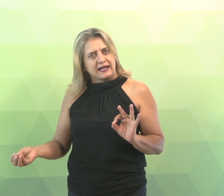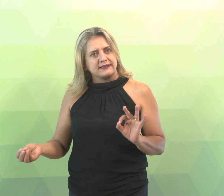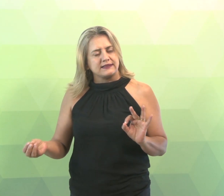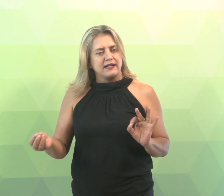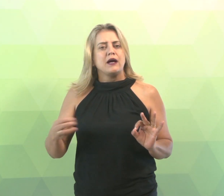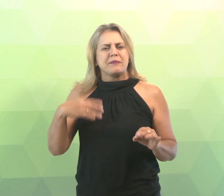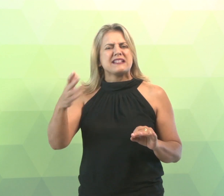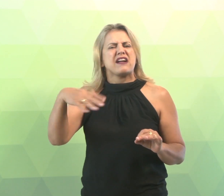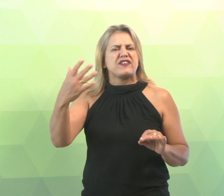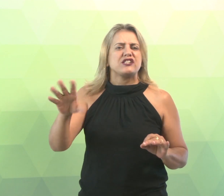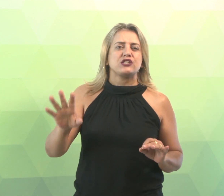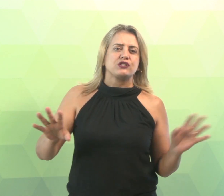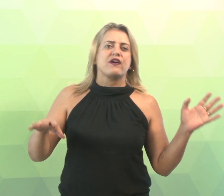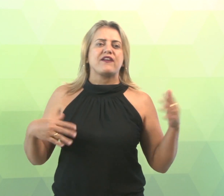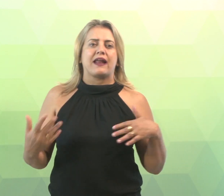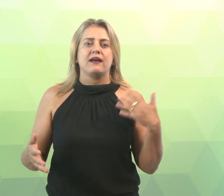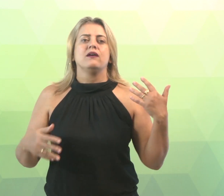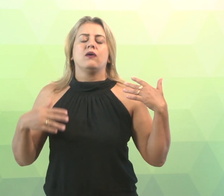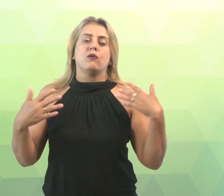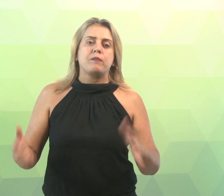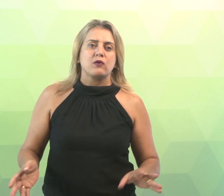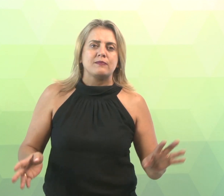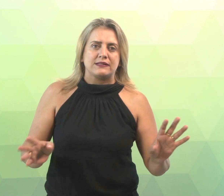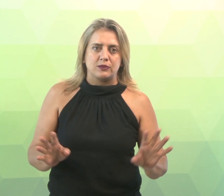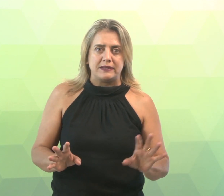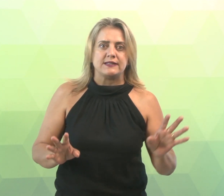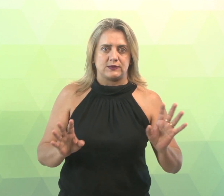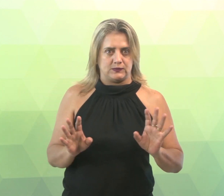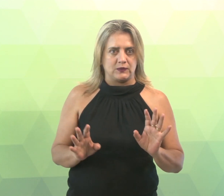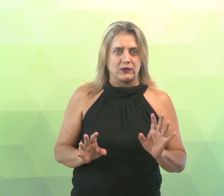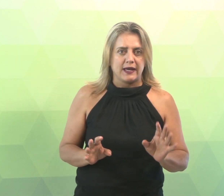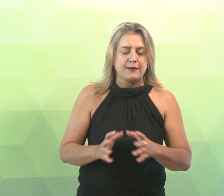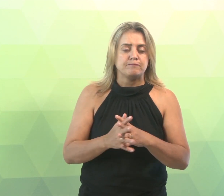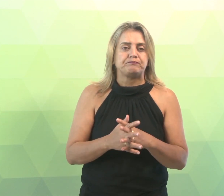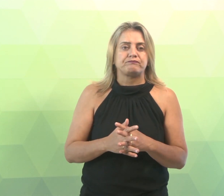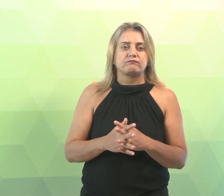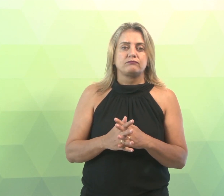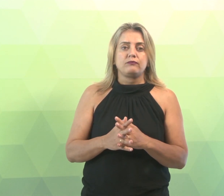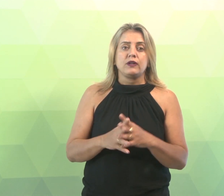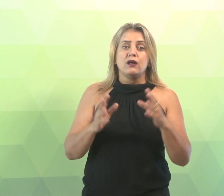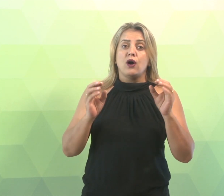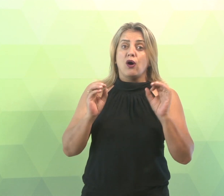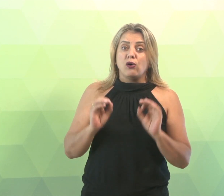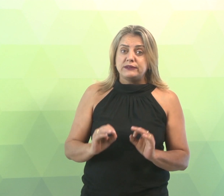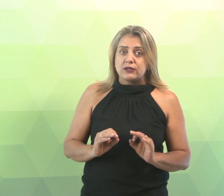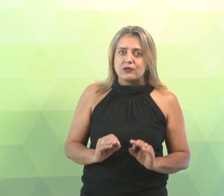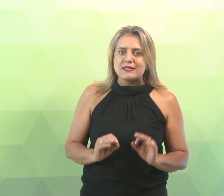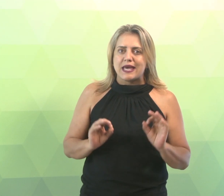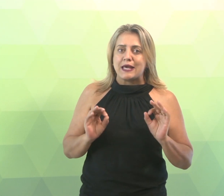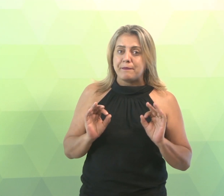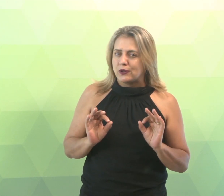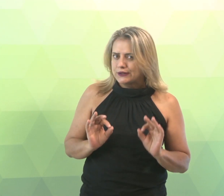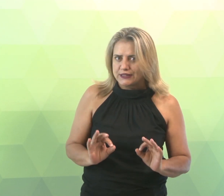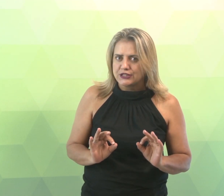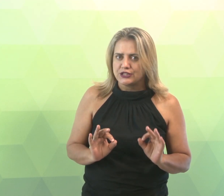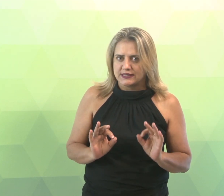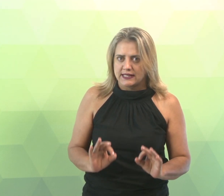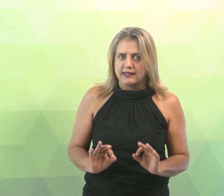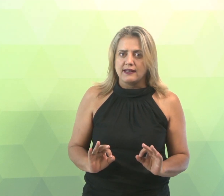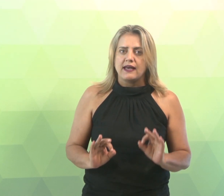sinais, mas na frente a gente vai falar um pouco mais sobre isso, ok? Outra coisa que é importante dizer é